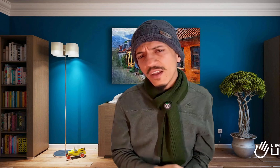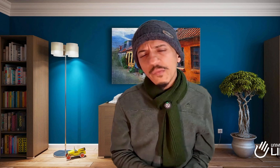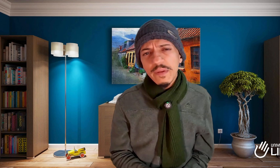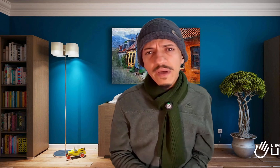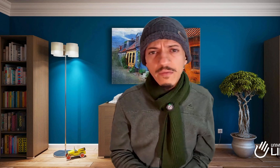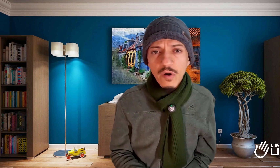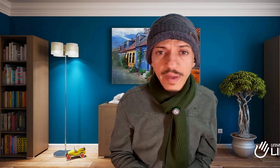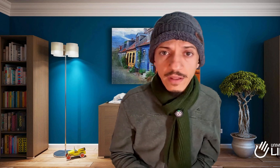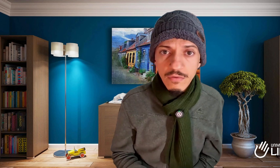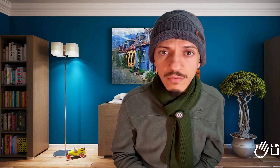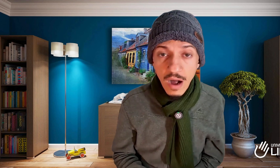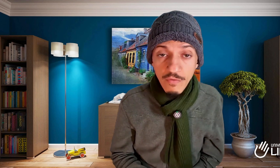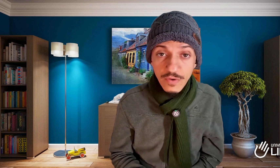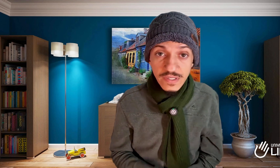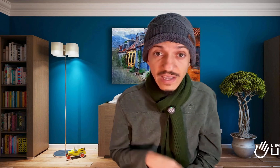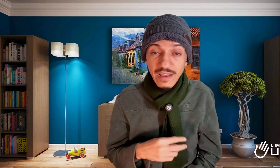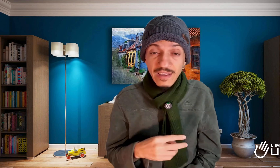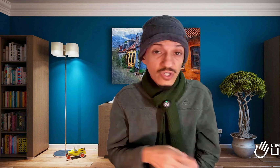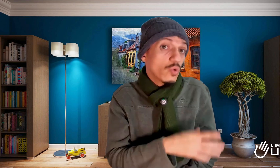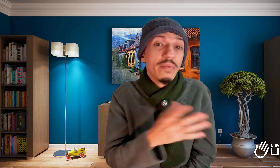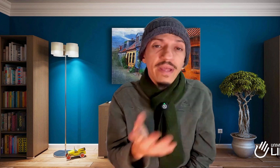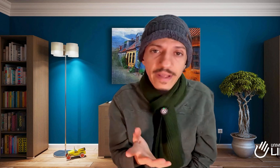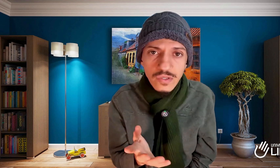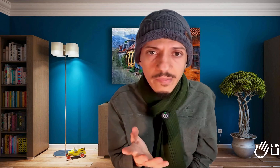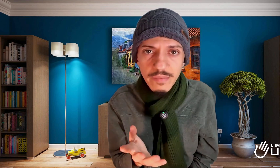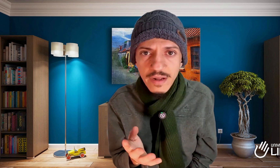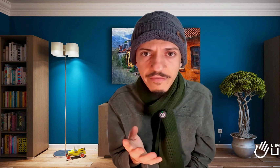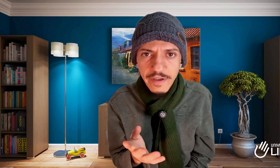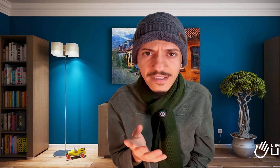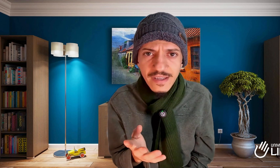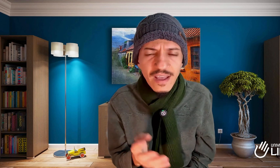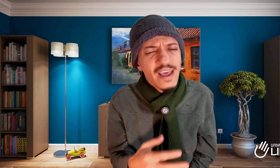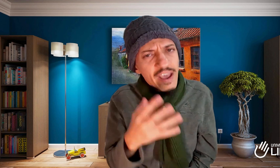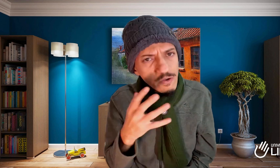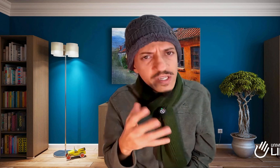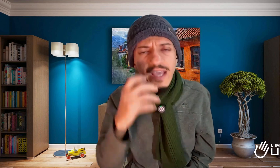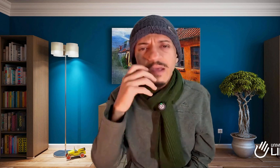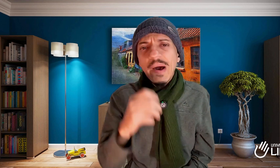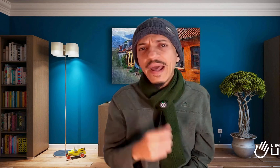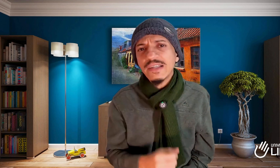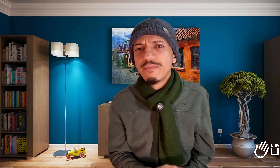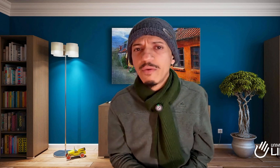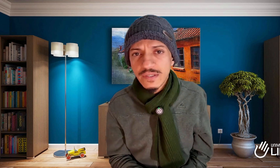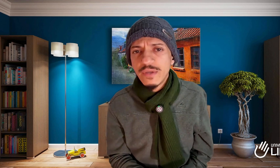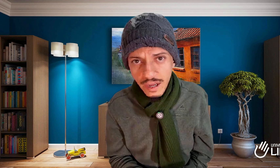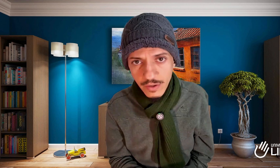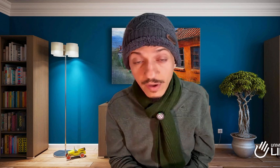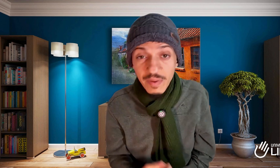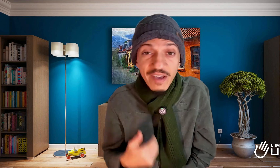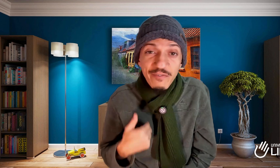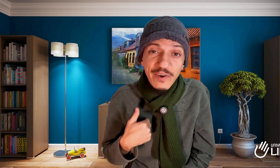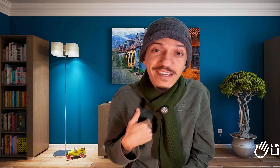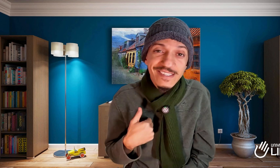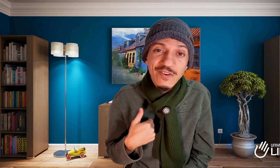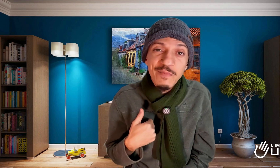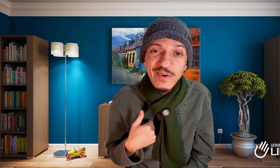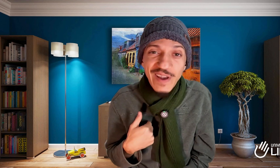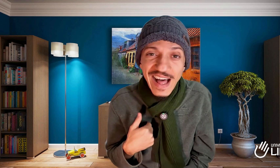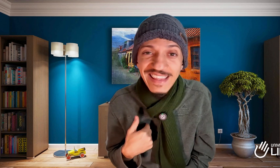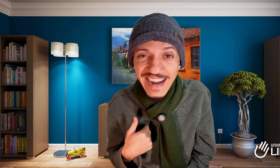primeiro momento, ao você descobrir isso a primeira vez, eu sei que parece meio estranho, porque foi assim comigo lá atrás